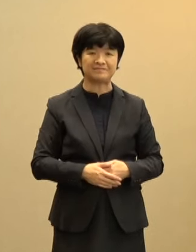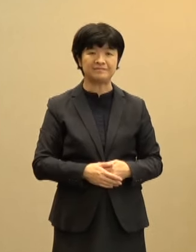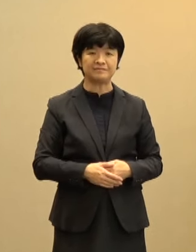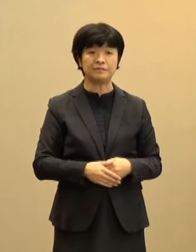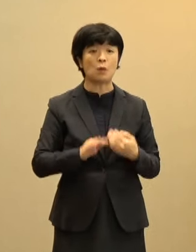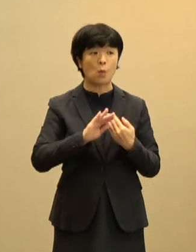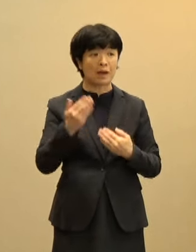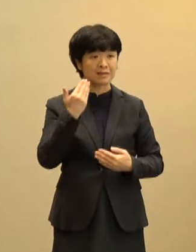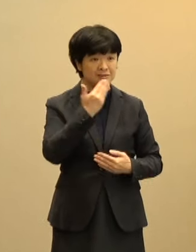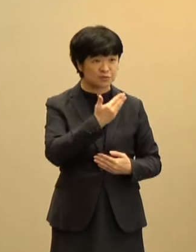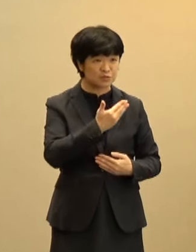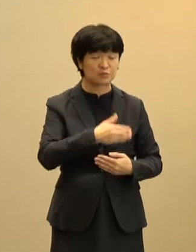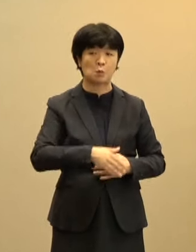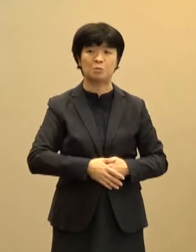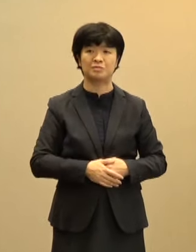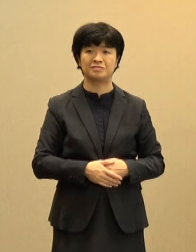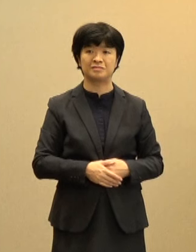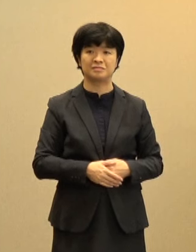他はいかがでしょうか。